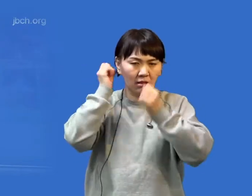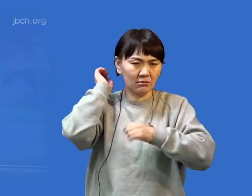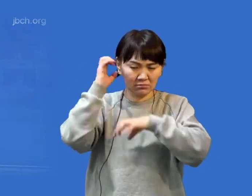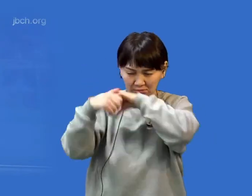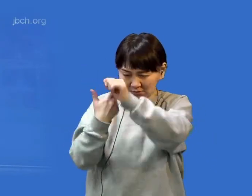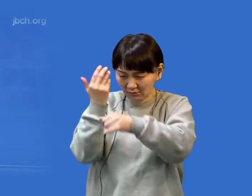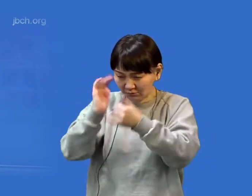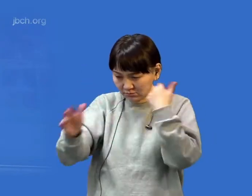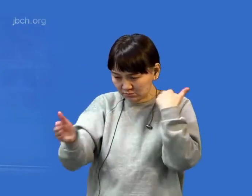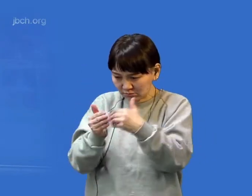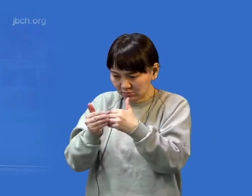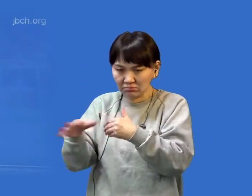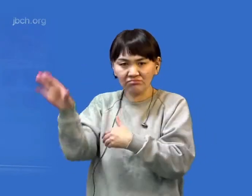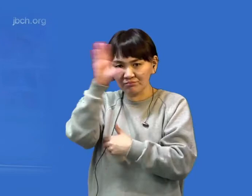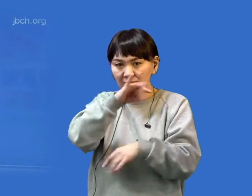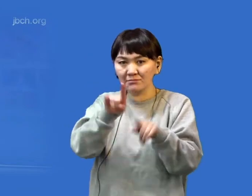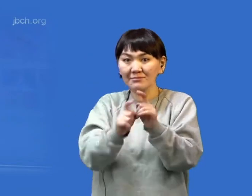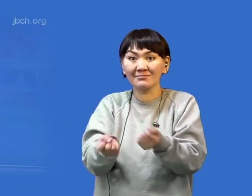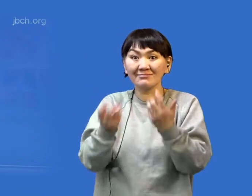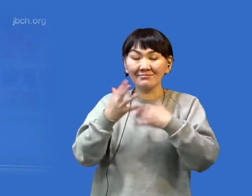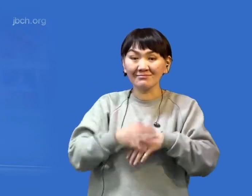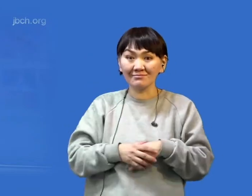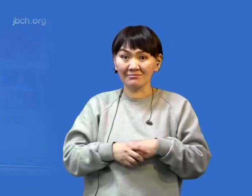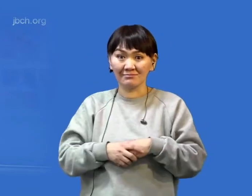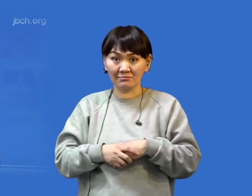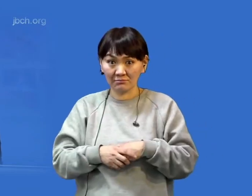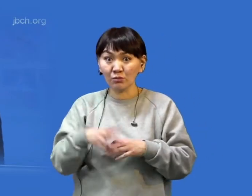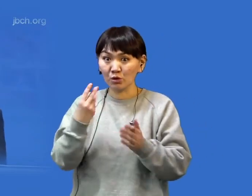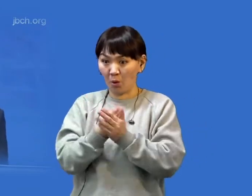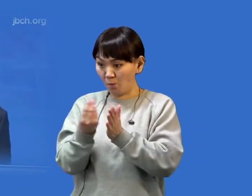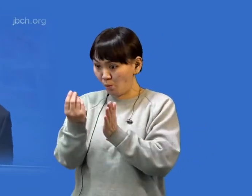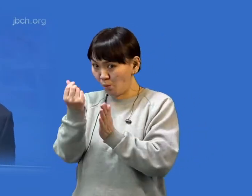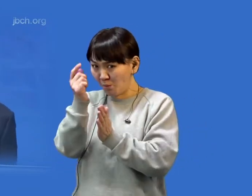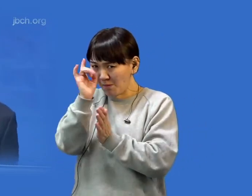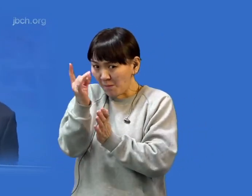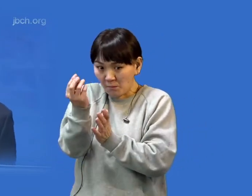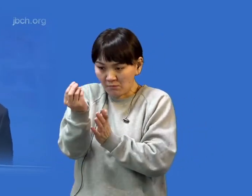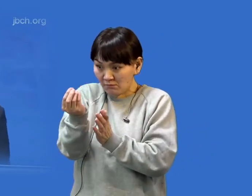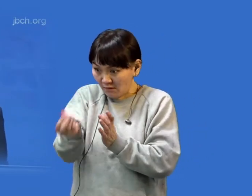Тэ мөнгөл байх юм бол бүх зүйл бүтэн гэдэл тийм ойлголттай.